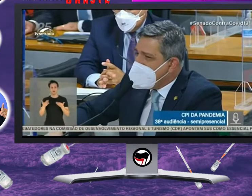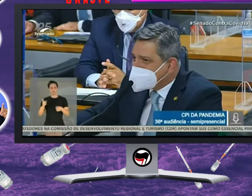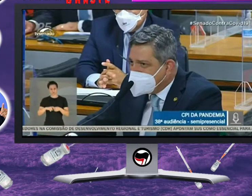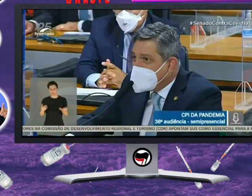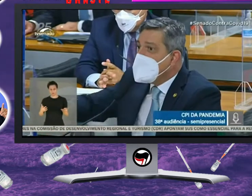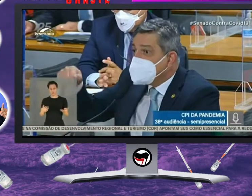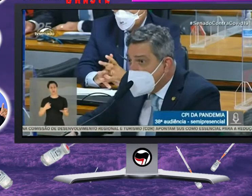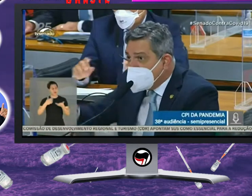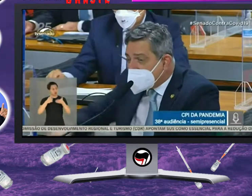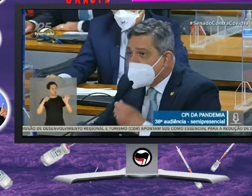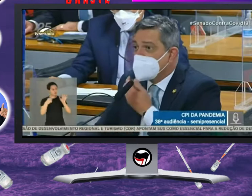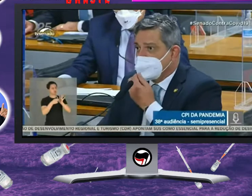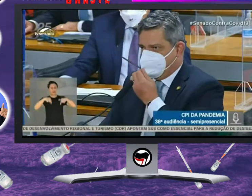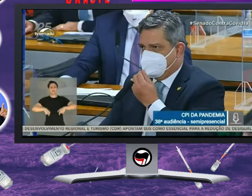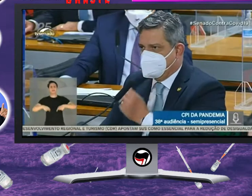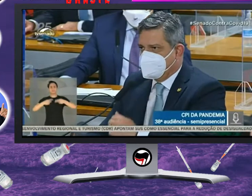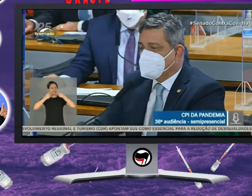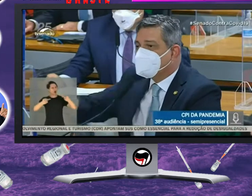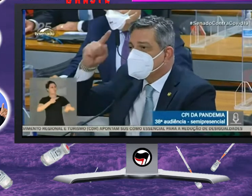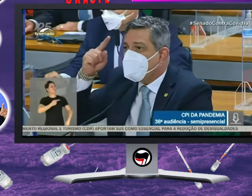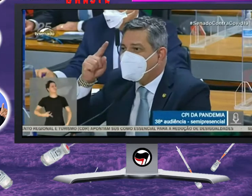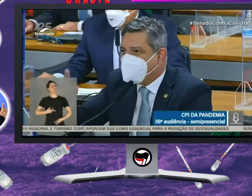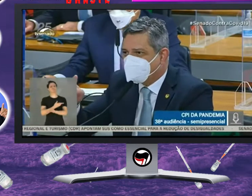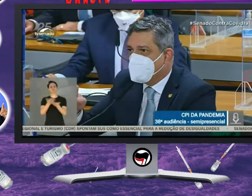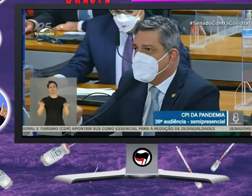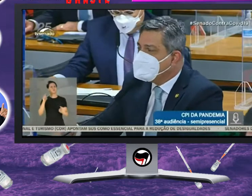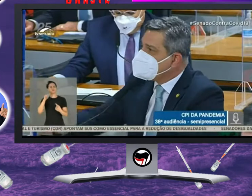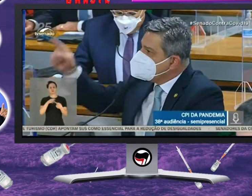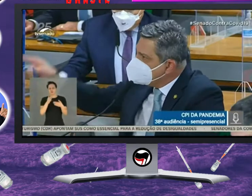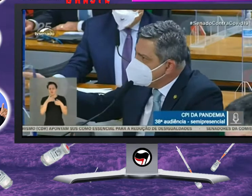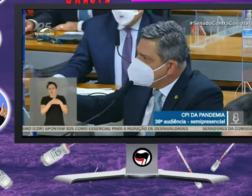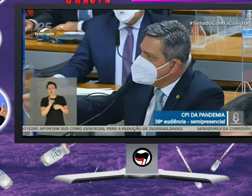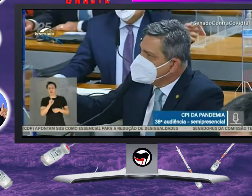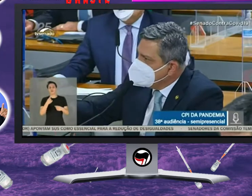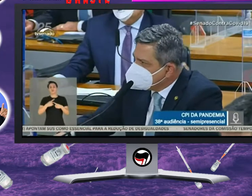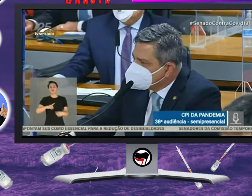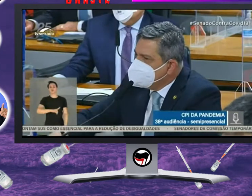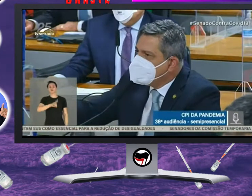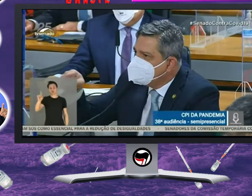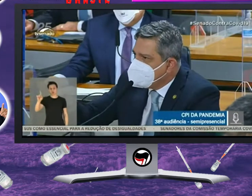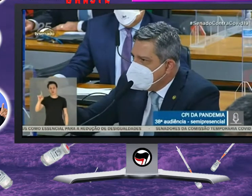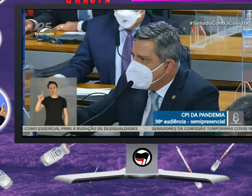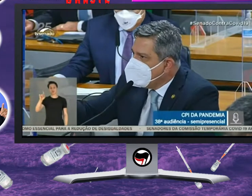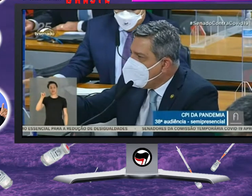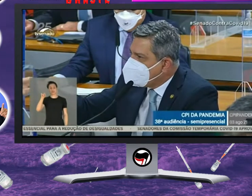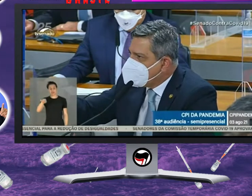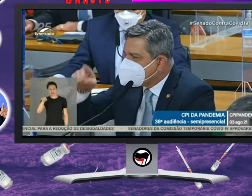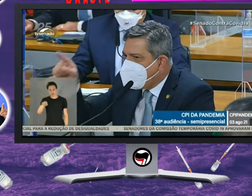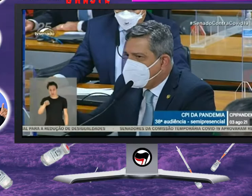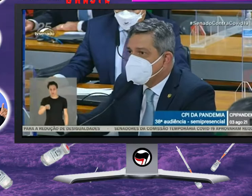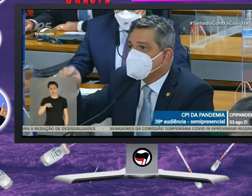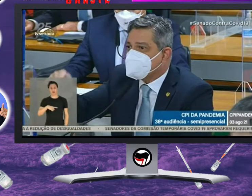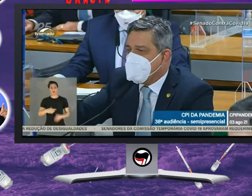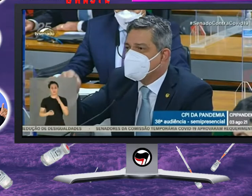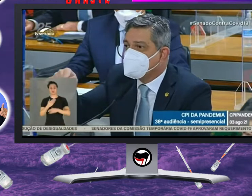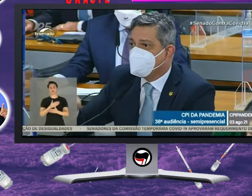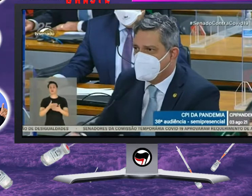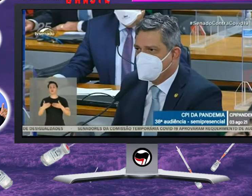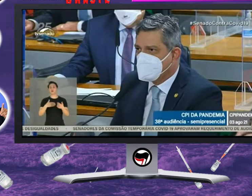aqui, publicamente, para não deixar guardado. Porque no dia que isso vier, ou que aparecer qualquer coisa, a gente já sabe de onde vem. A